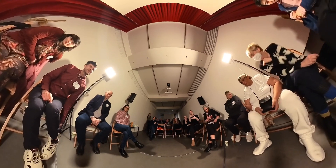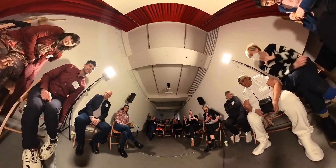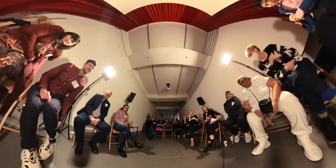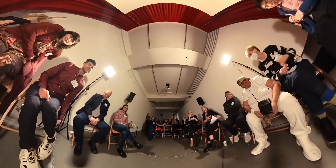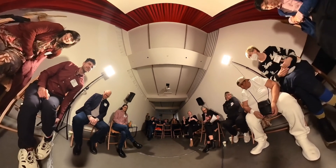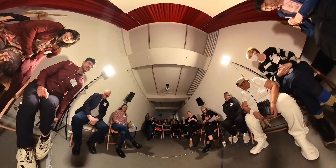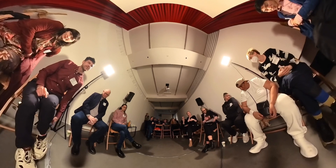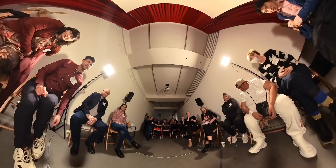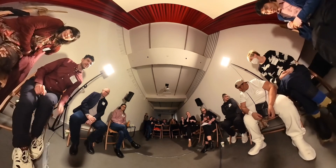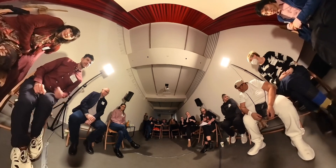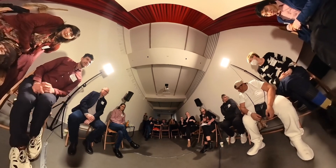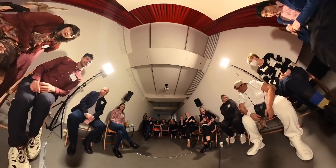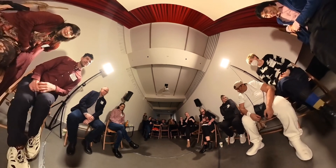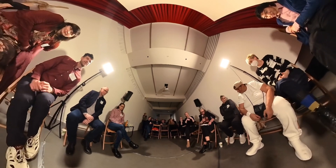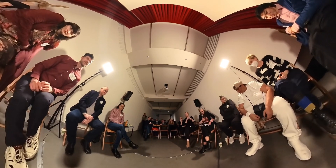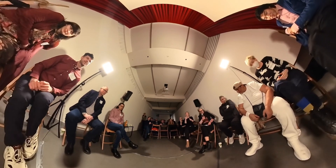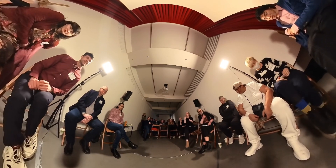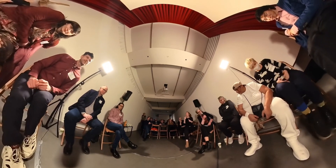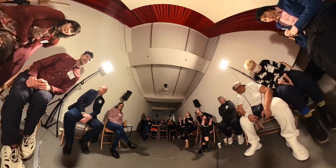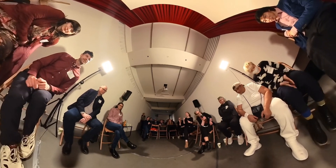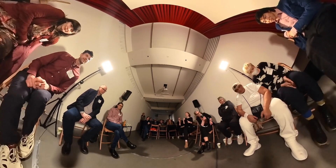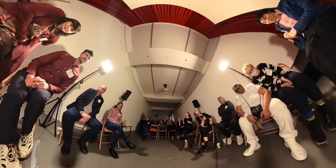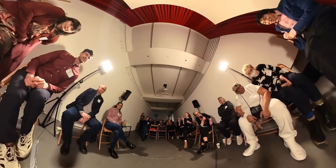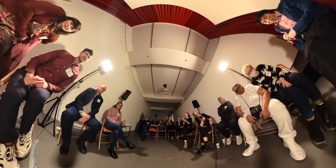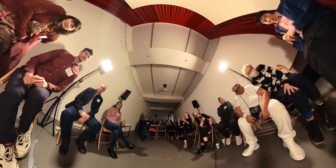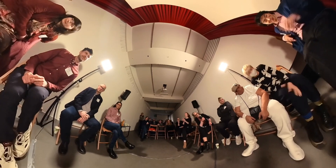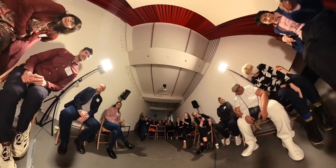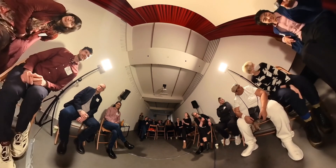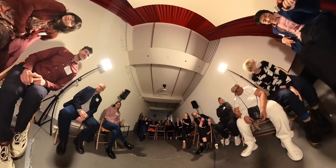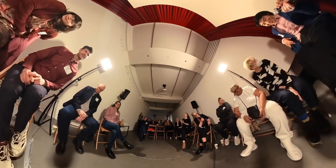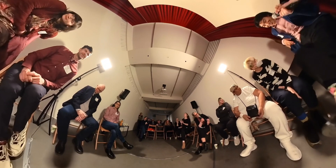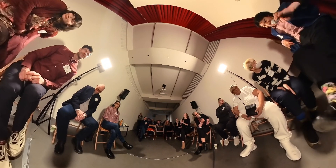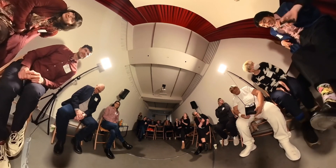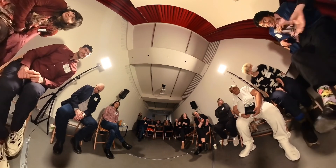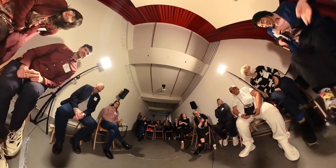bych... se teď zeptala Zaje,